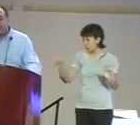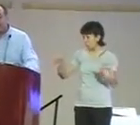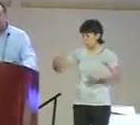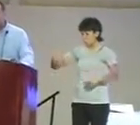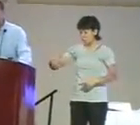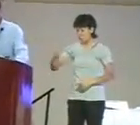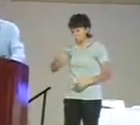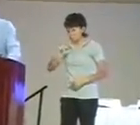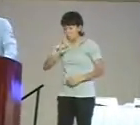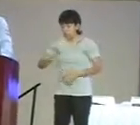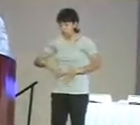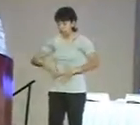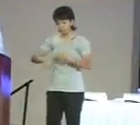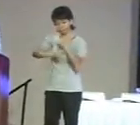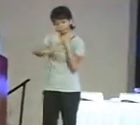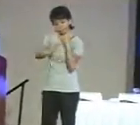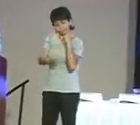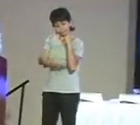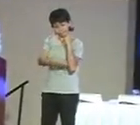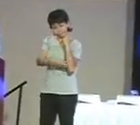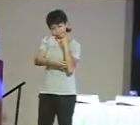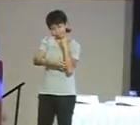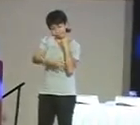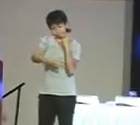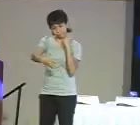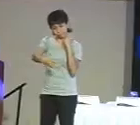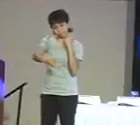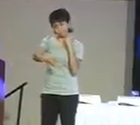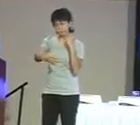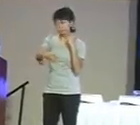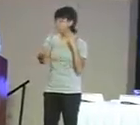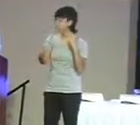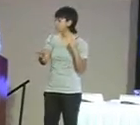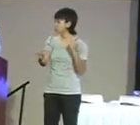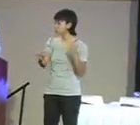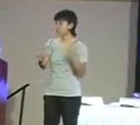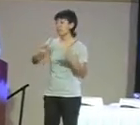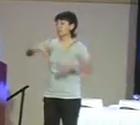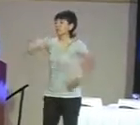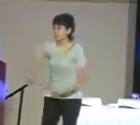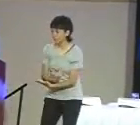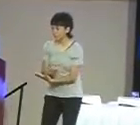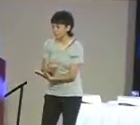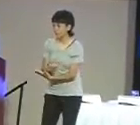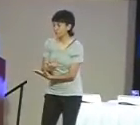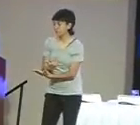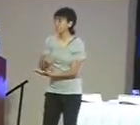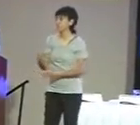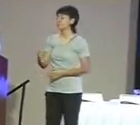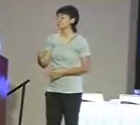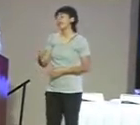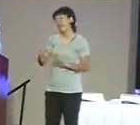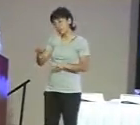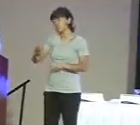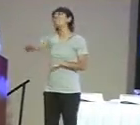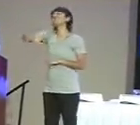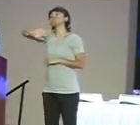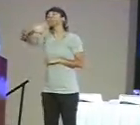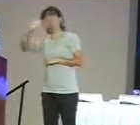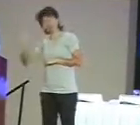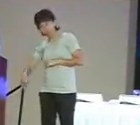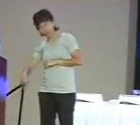Representa aproximadamente el 65% de la mortalidad neonatal y más